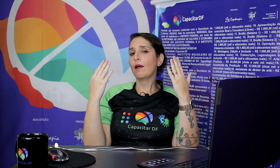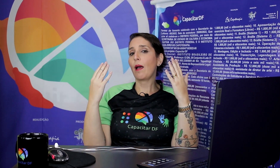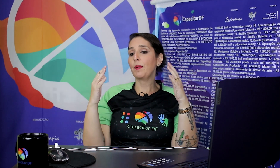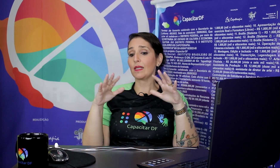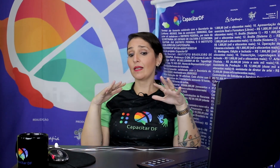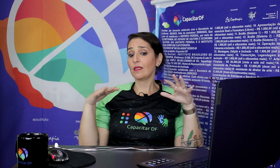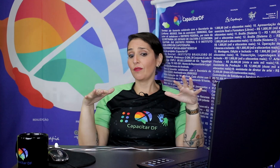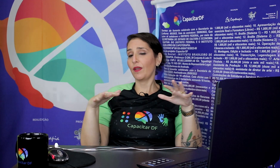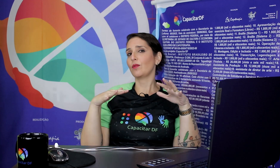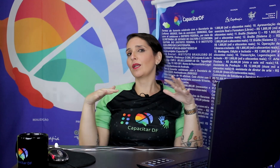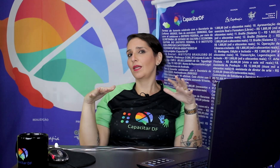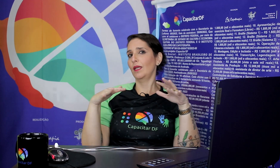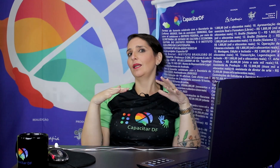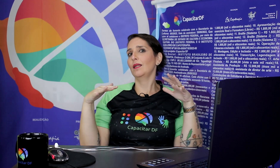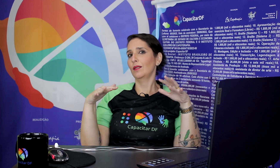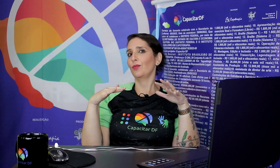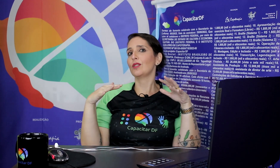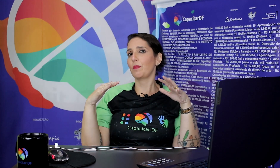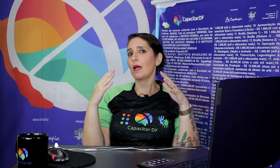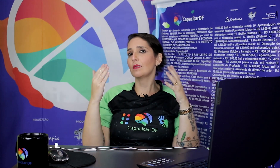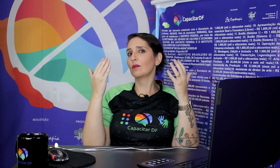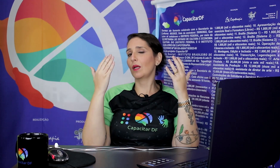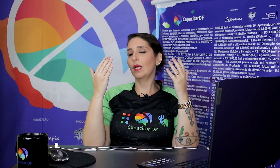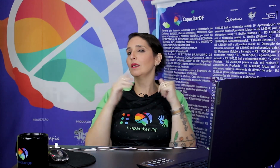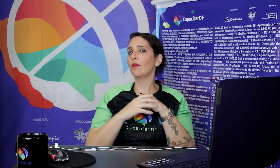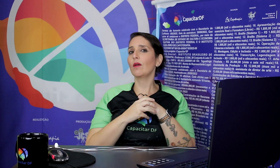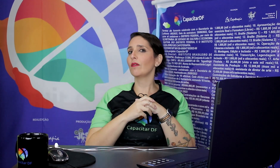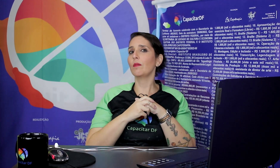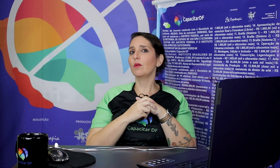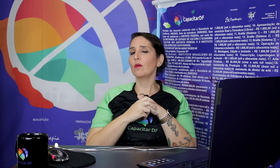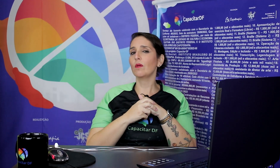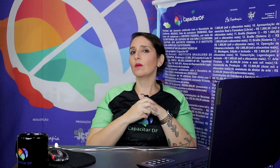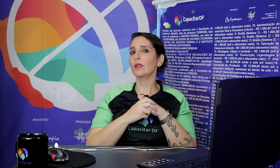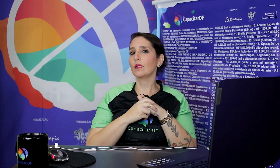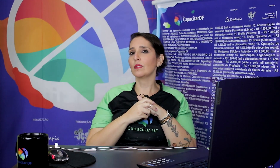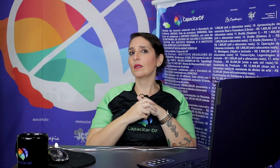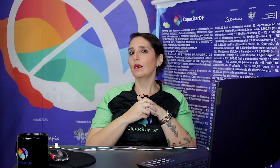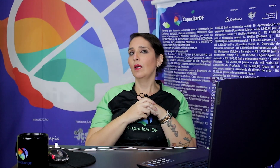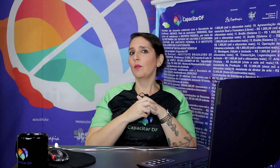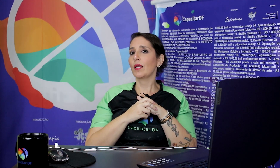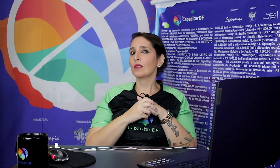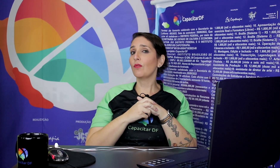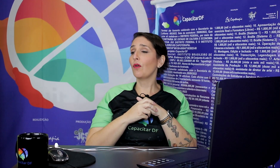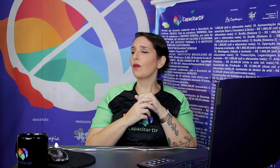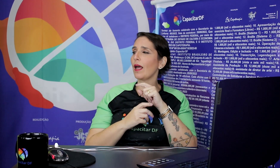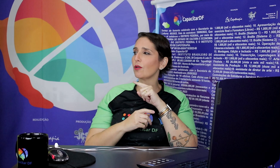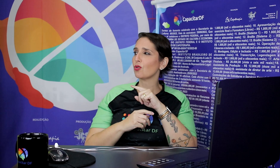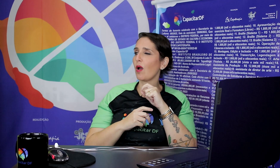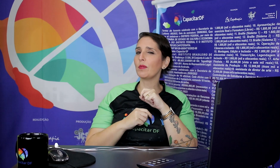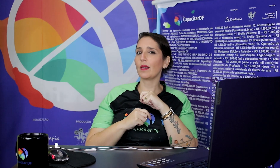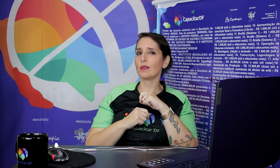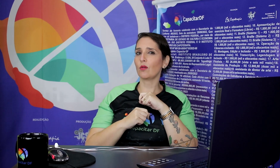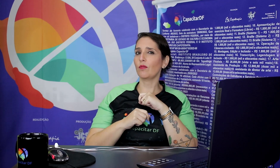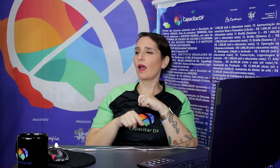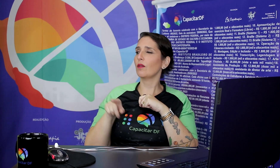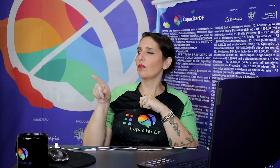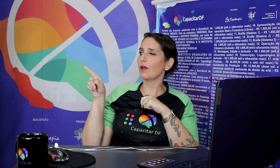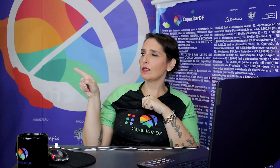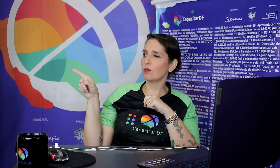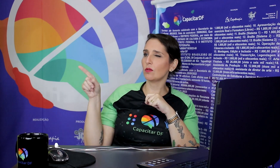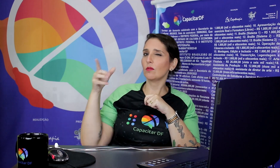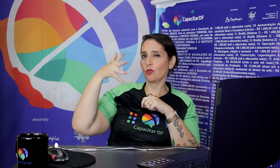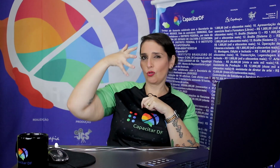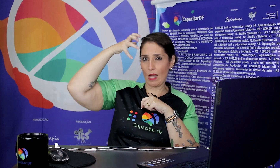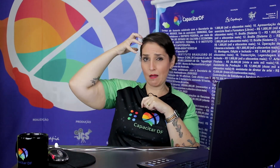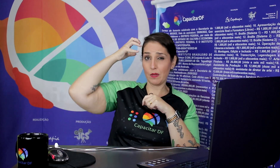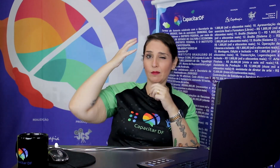Desconfiar, apesar de ser feito aqui no espaço, ele não é um verbo com concordância. Porque se eu for falar que o Joabe está desconfiado, eu vou falar